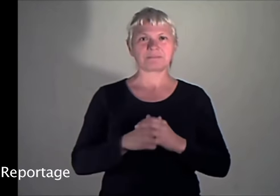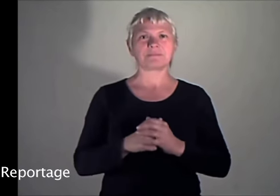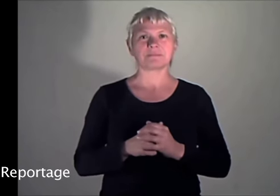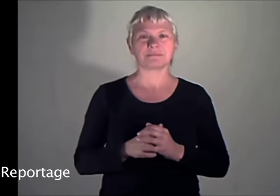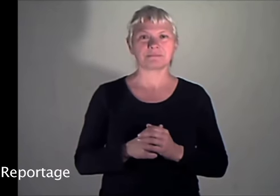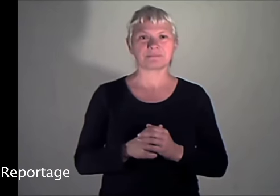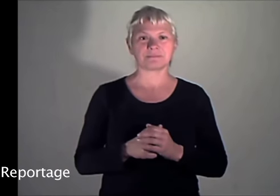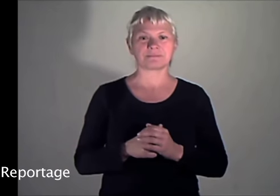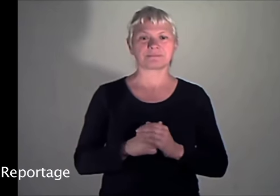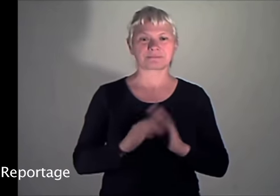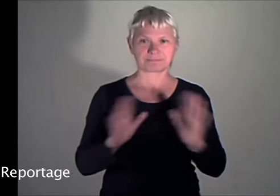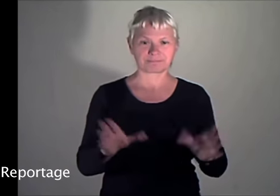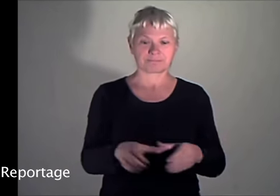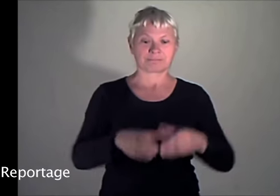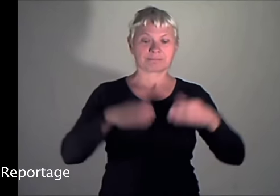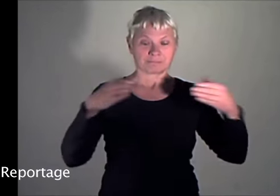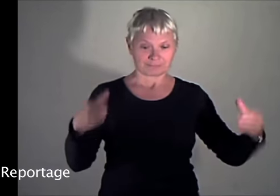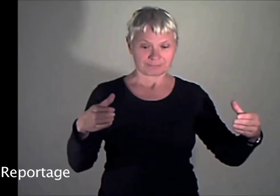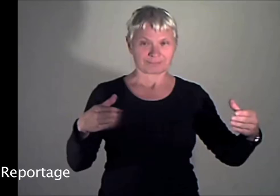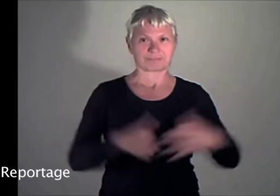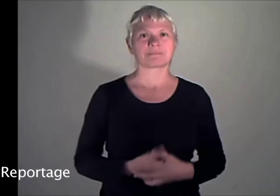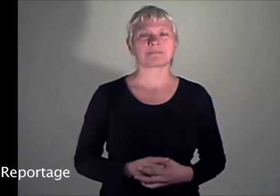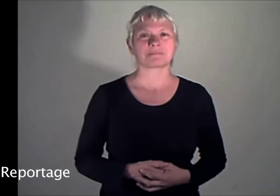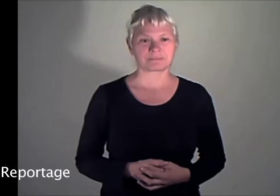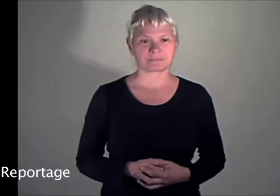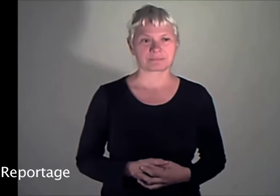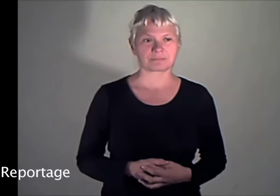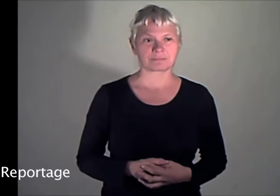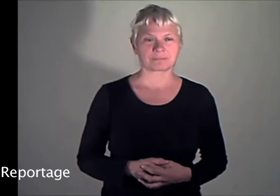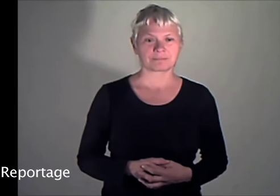Elle est parfaite, hein. Non. Voilà.